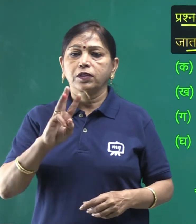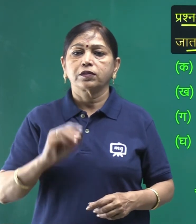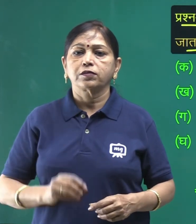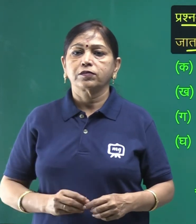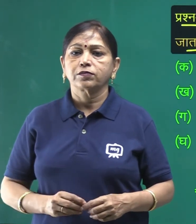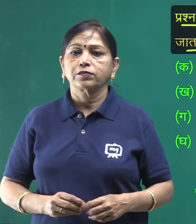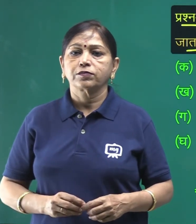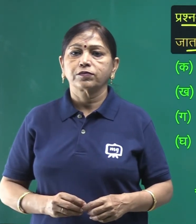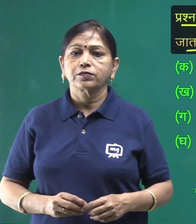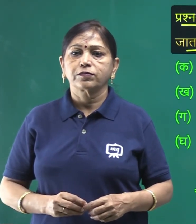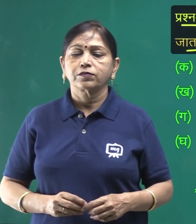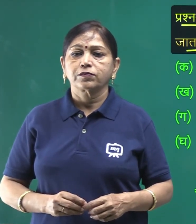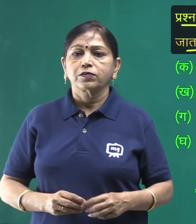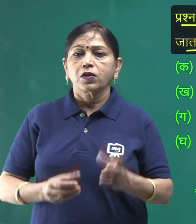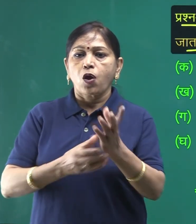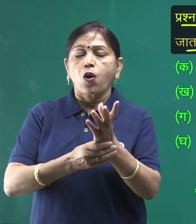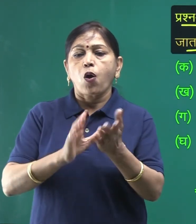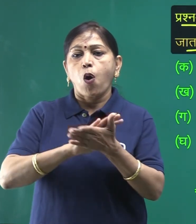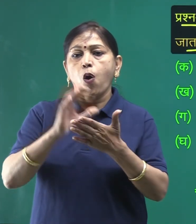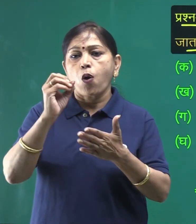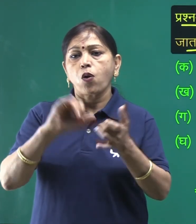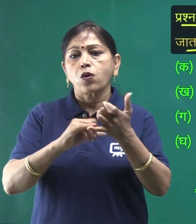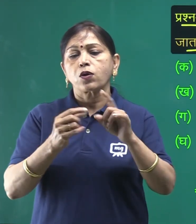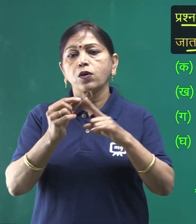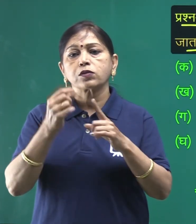3 अस्पतालों में,